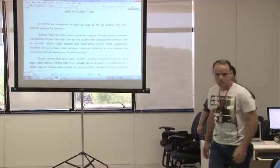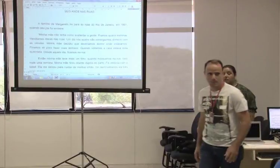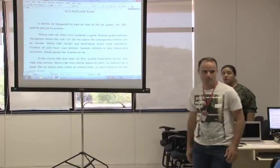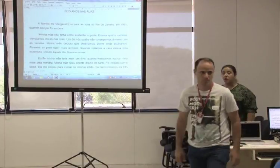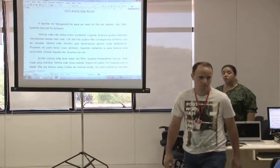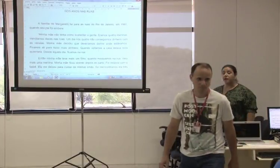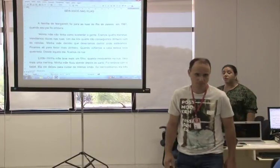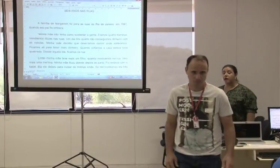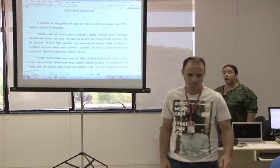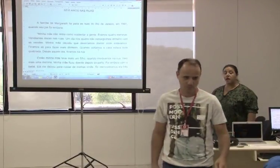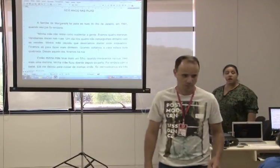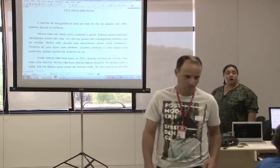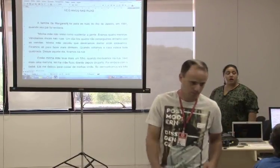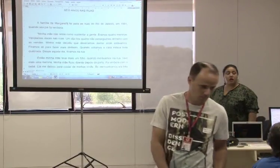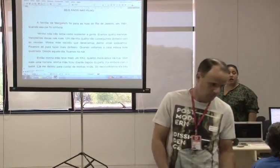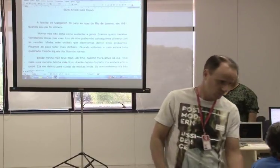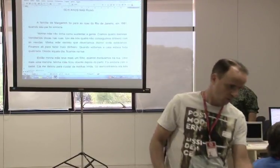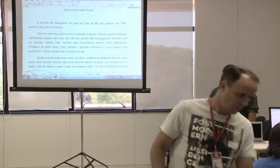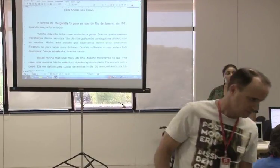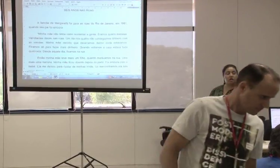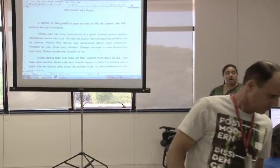Então eu não tenho o quê?